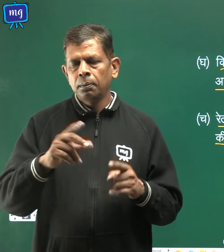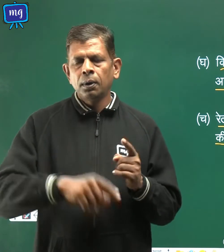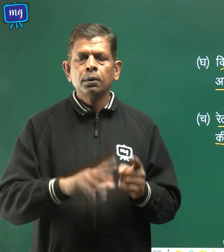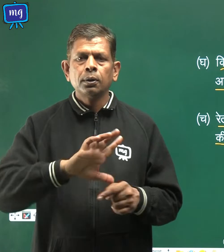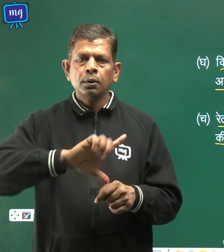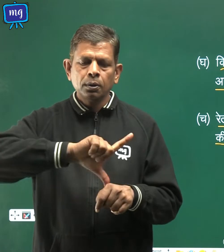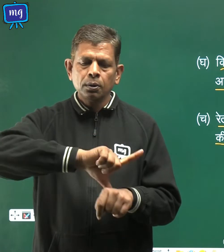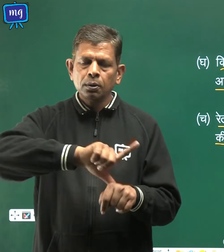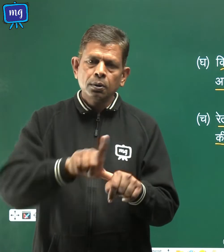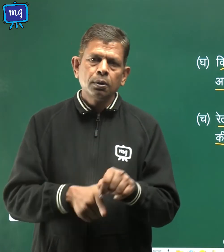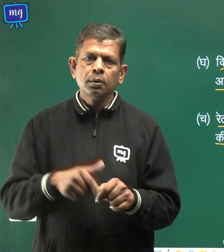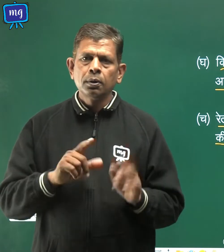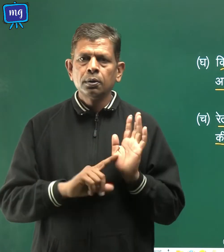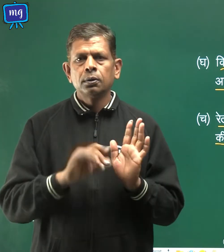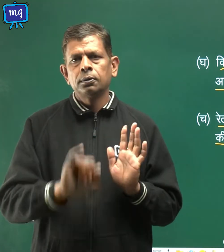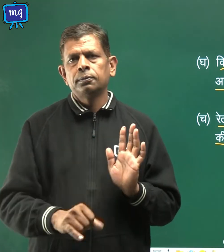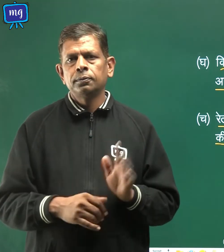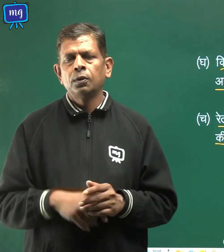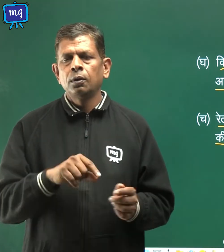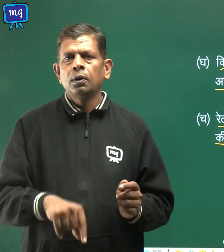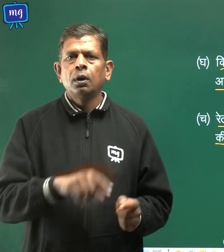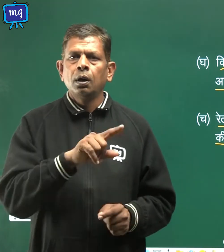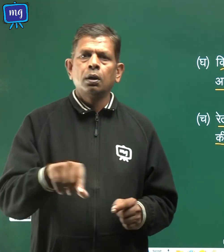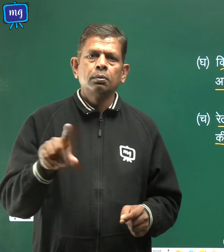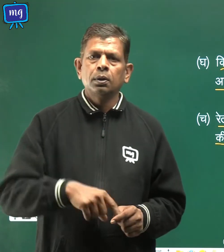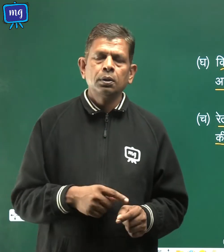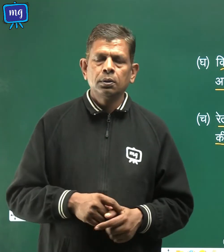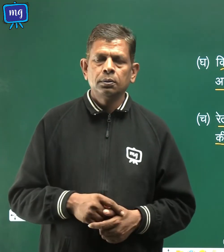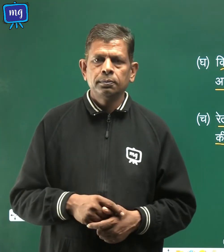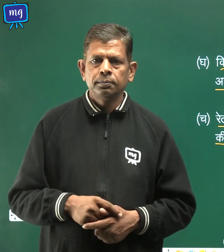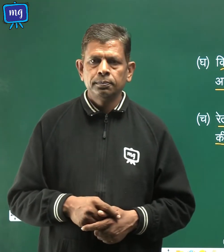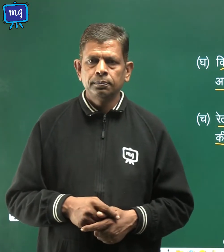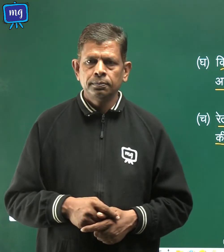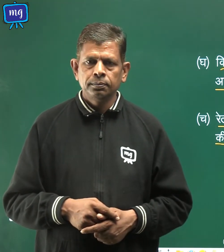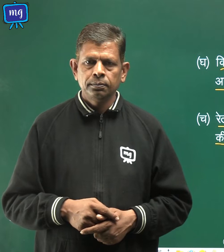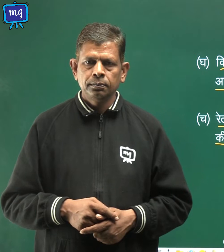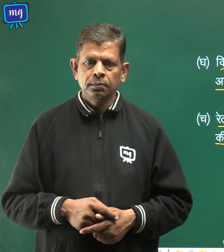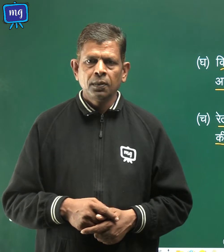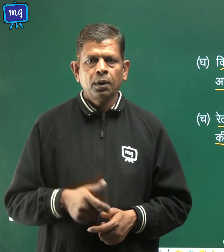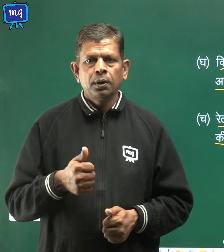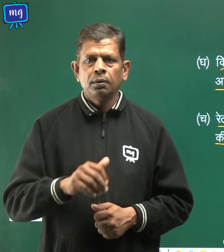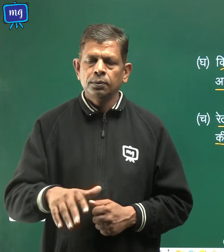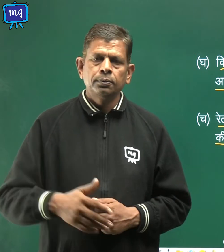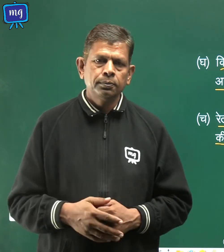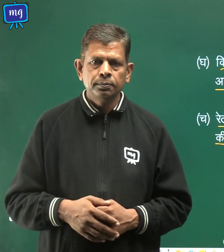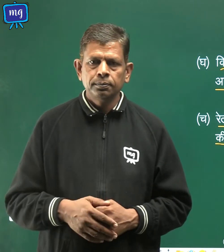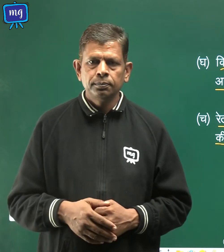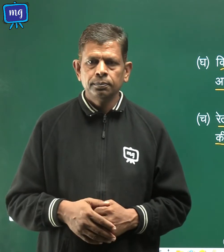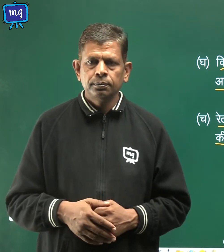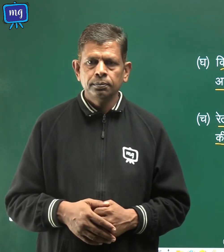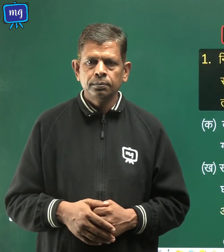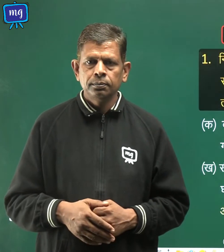है, तो हम यहाँ गलत पर निशान लगाएंगे। ठीक है बच्चों।